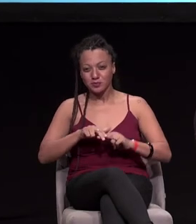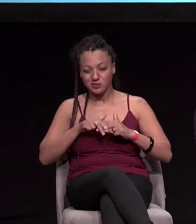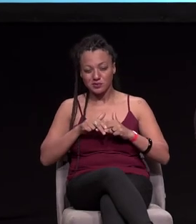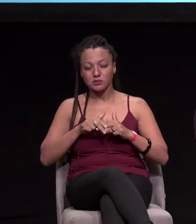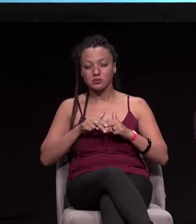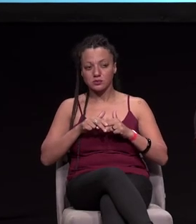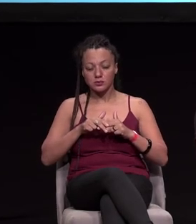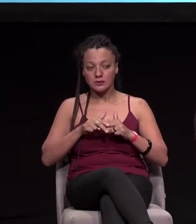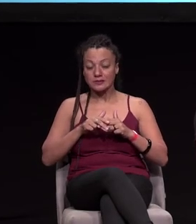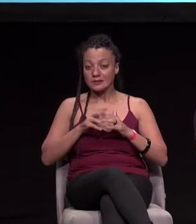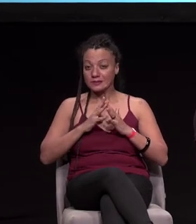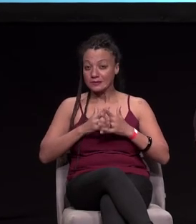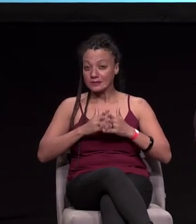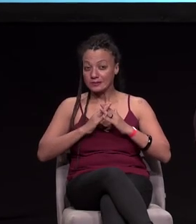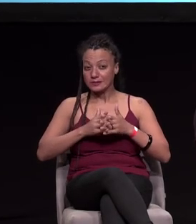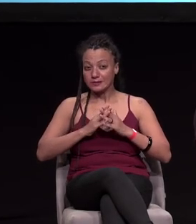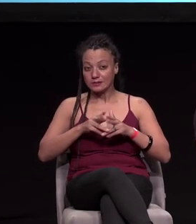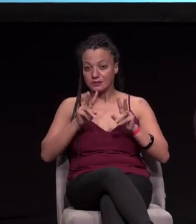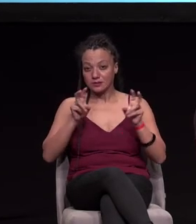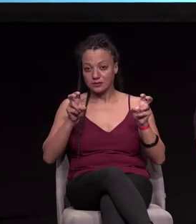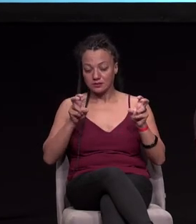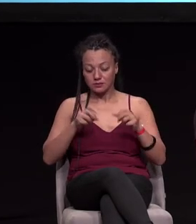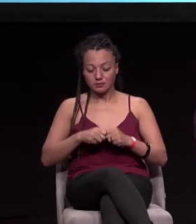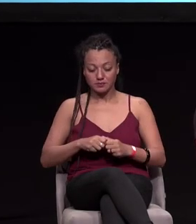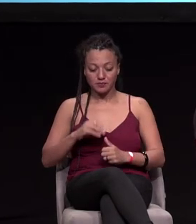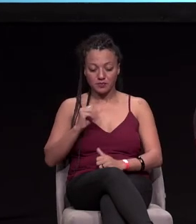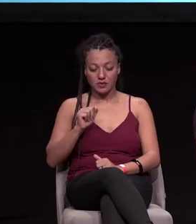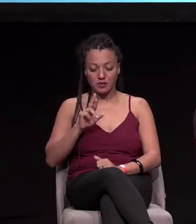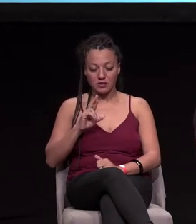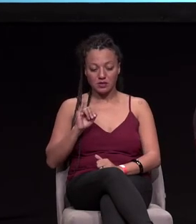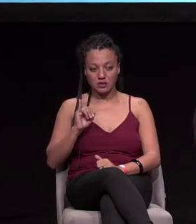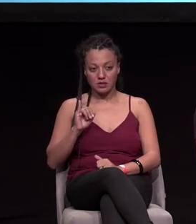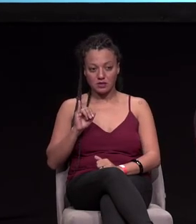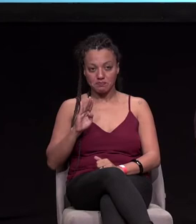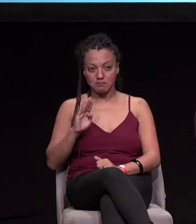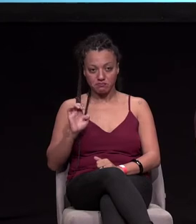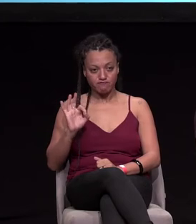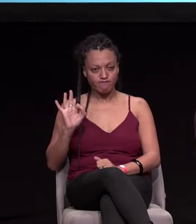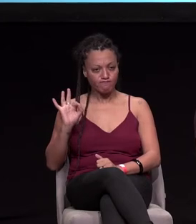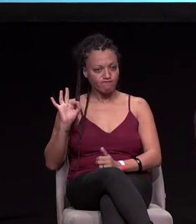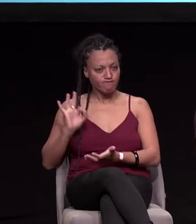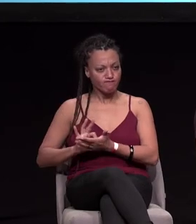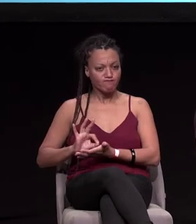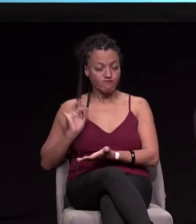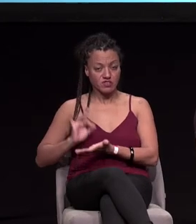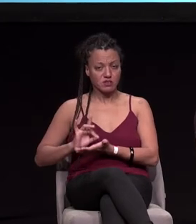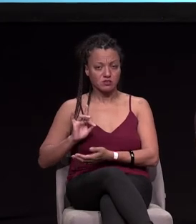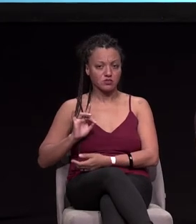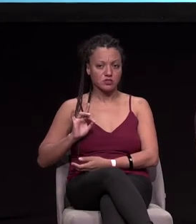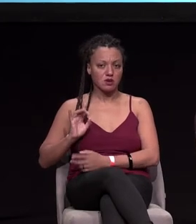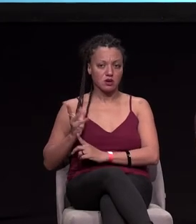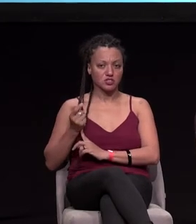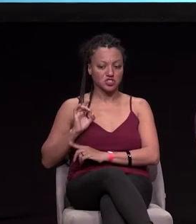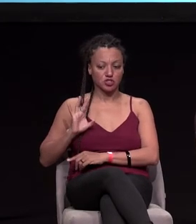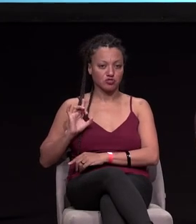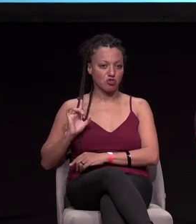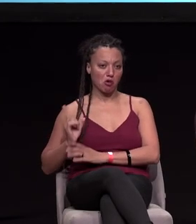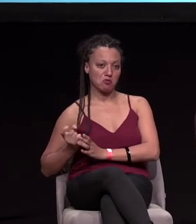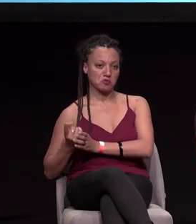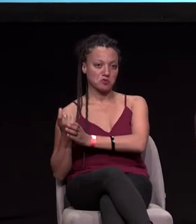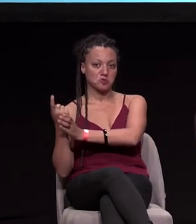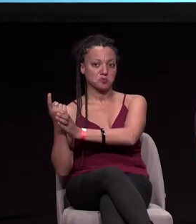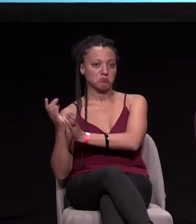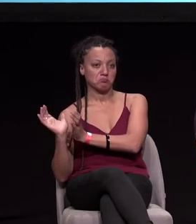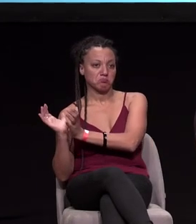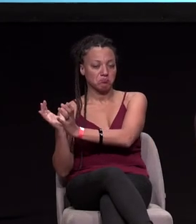para o assunto o klb e realmente ele não é só um artista né ali dentro do dentro dessa